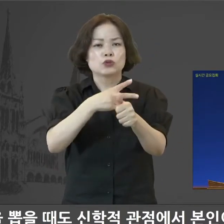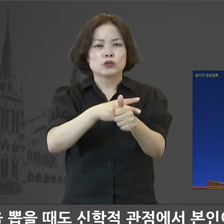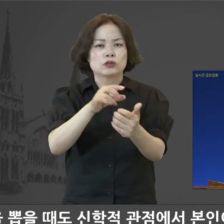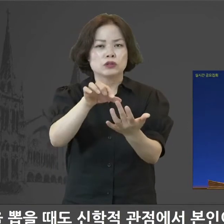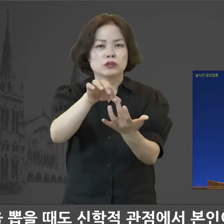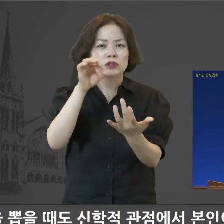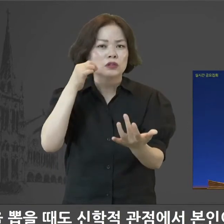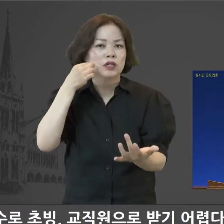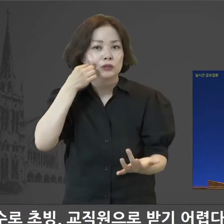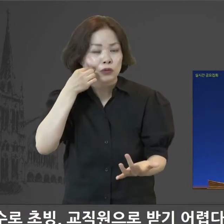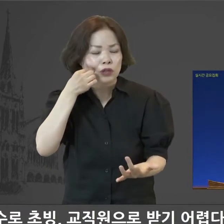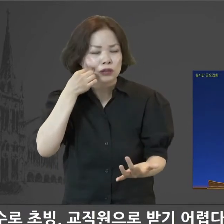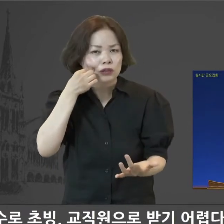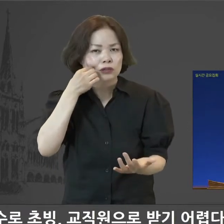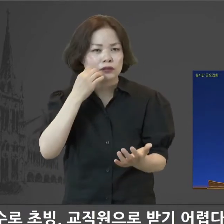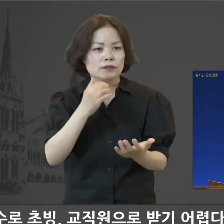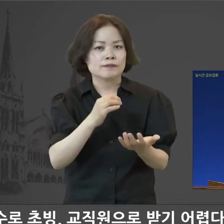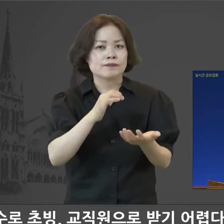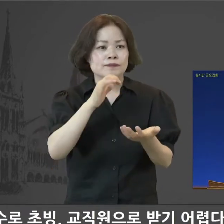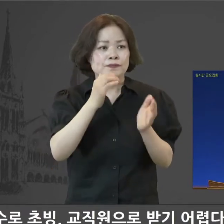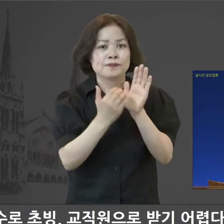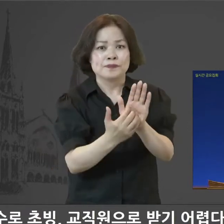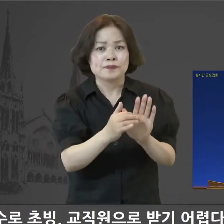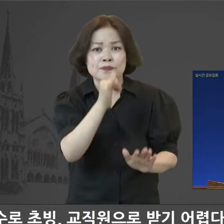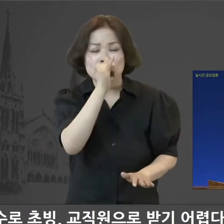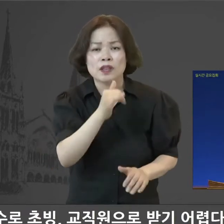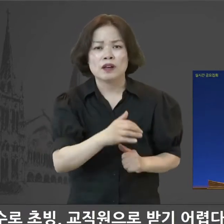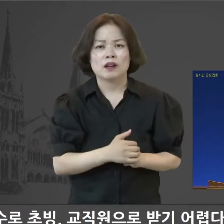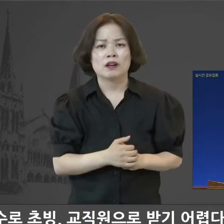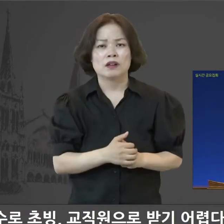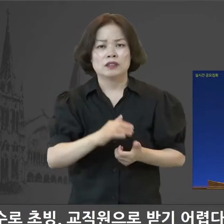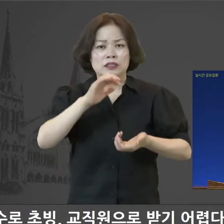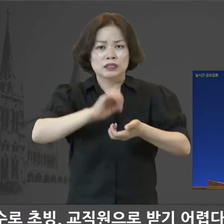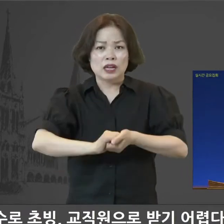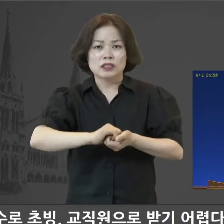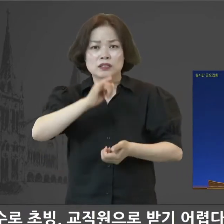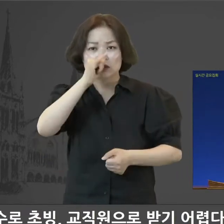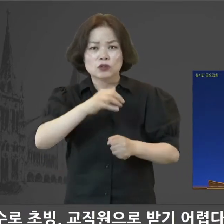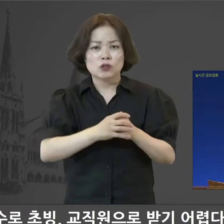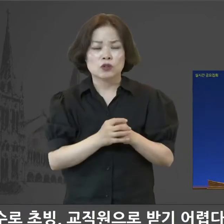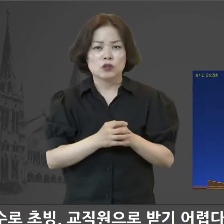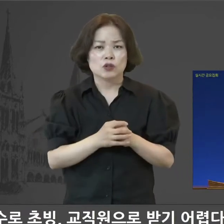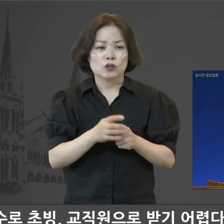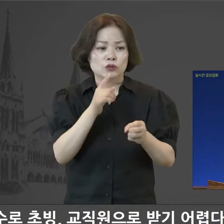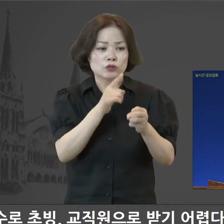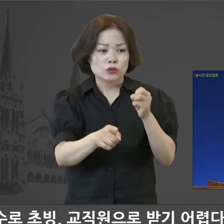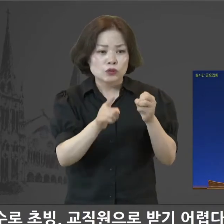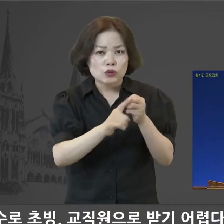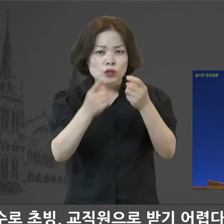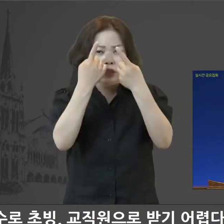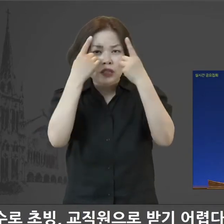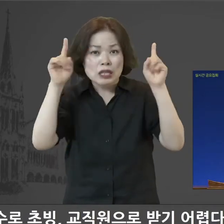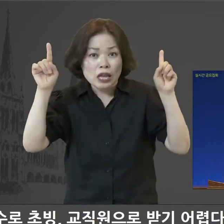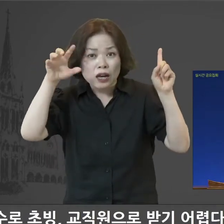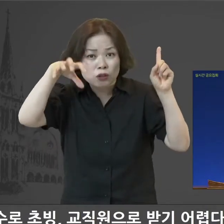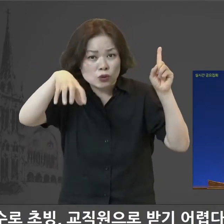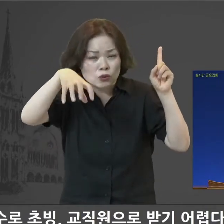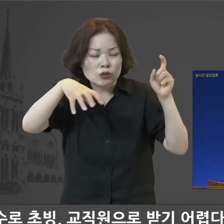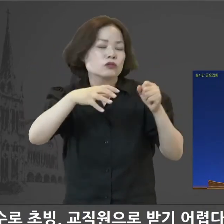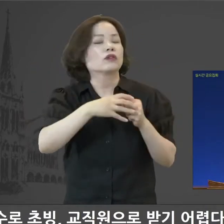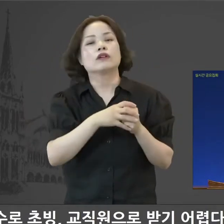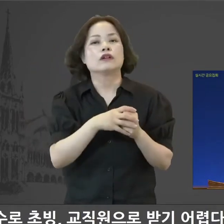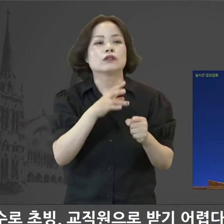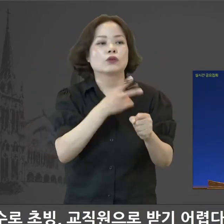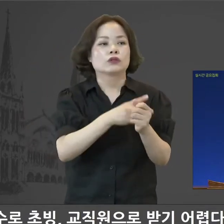대해서 제재가 가능해지는 것이죠. 그러면 불교대학인 동국대학에서도 교원이나 교직원 임용할